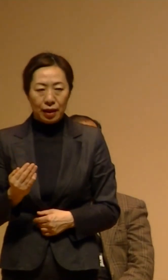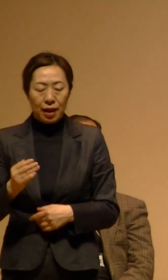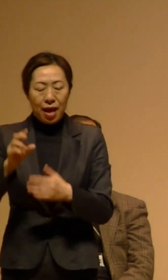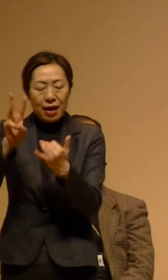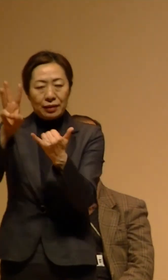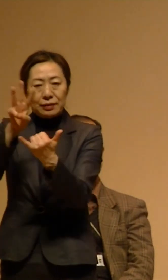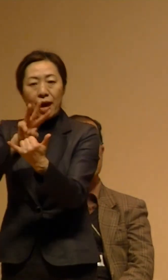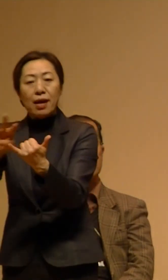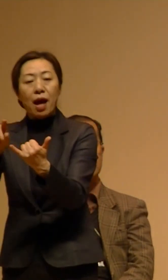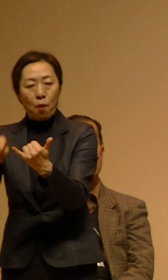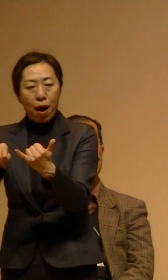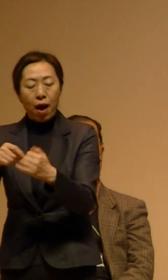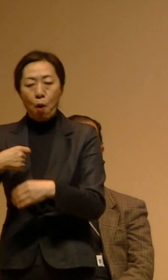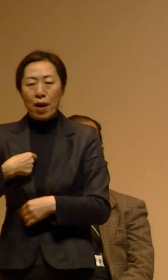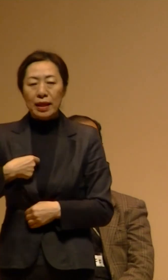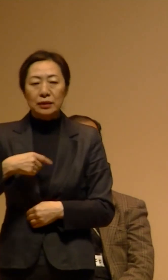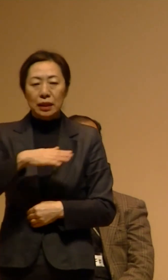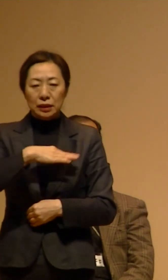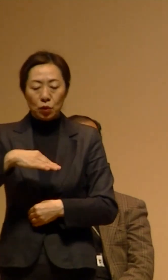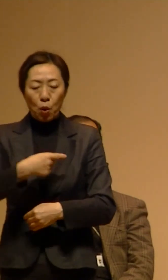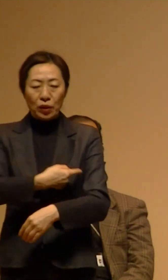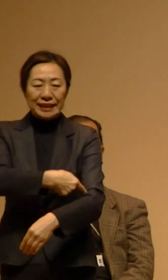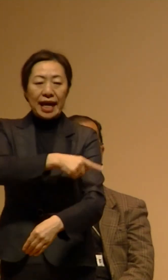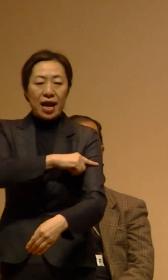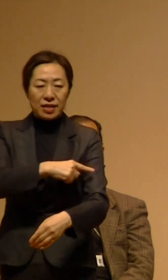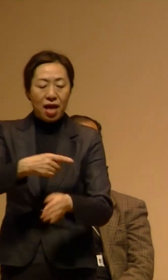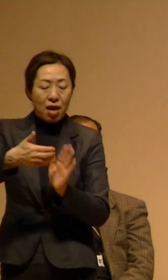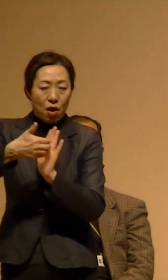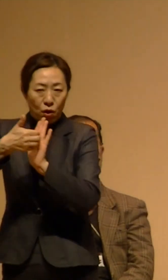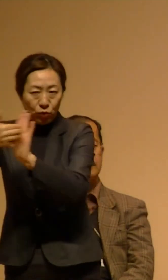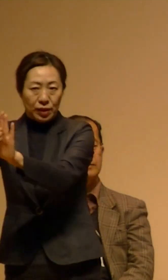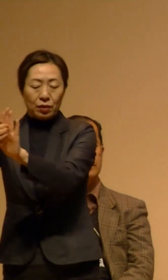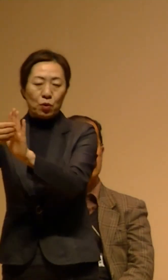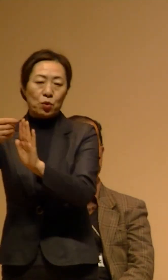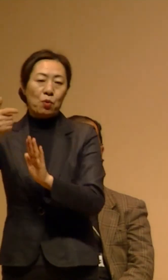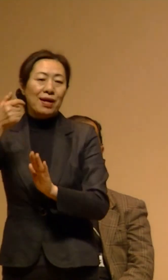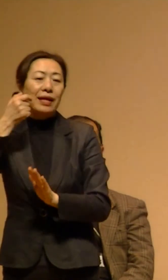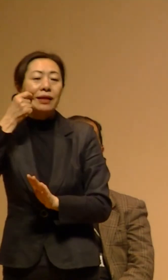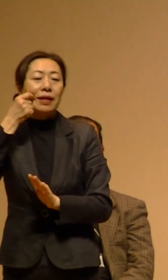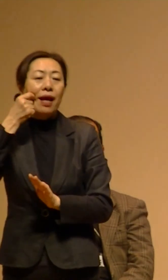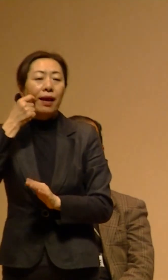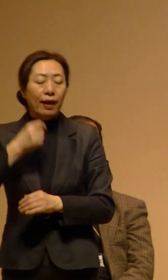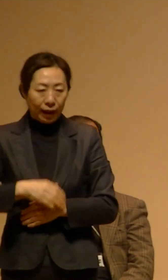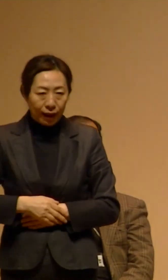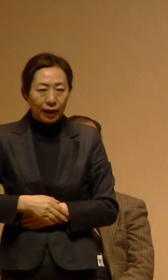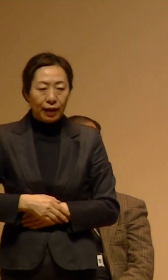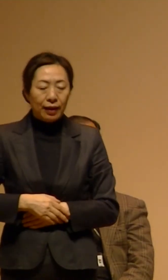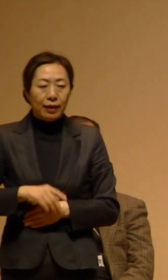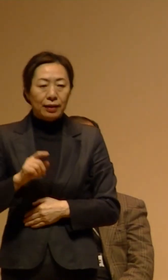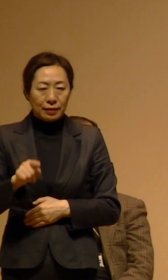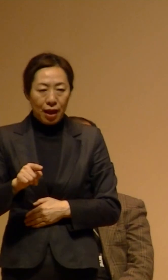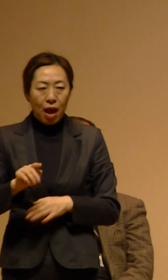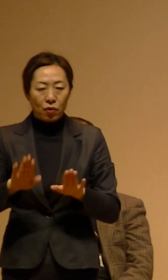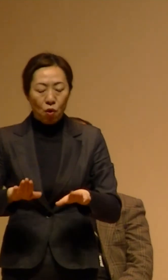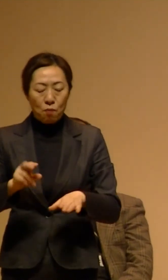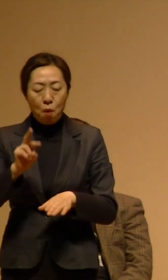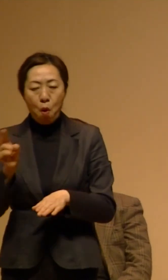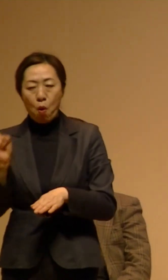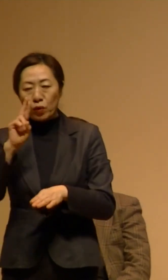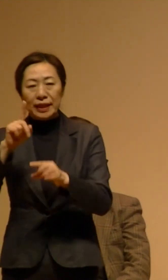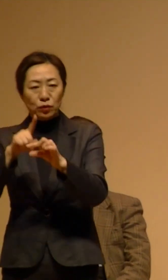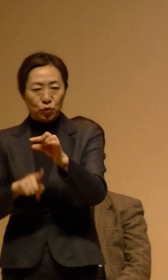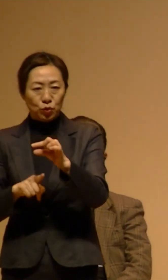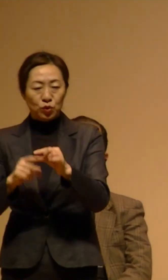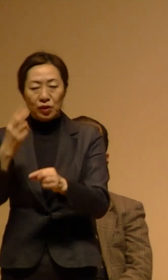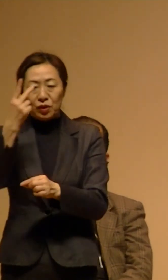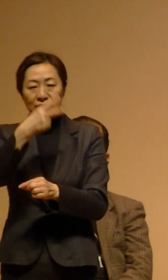災害は私たちの力で防ぐことはできません。今日も午前中2000人以上の方が